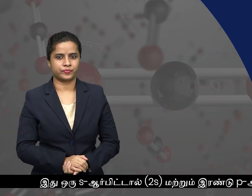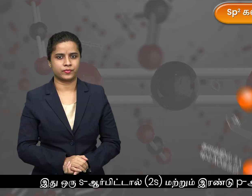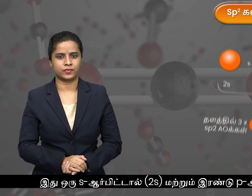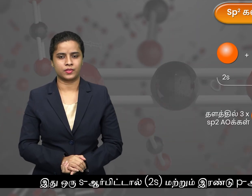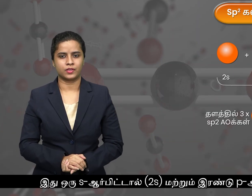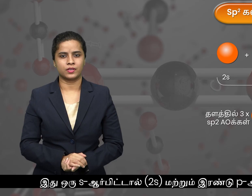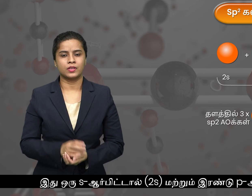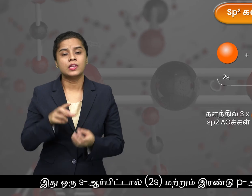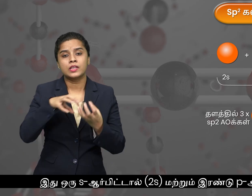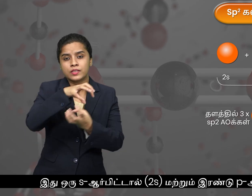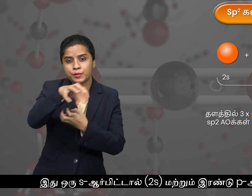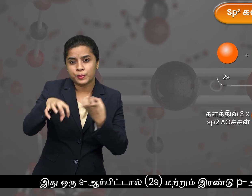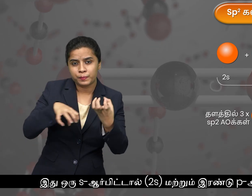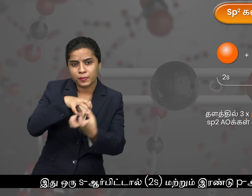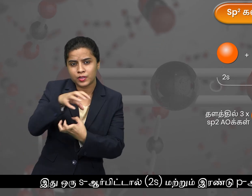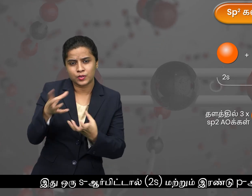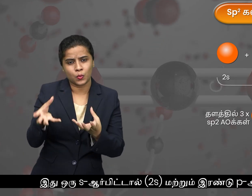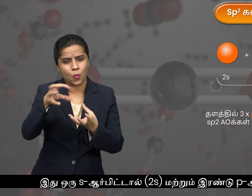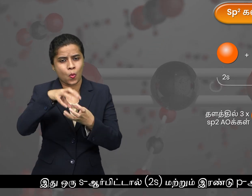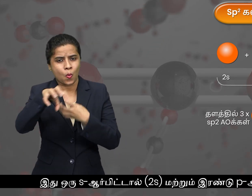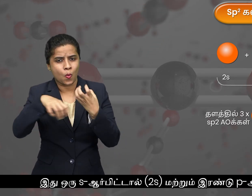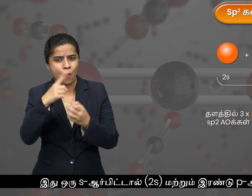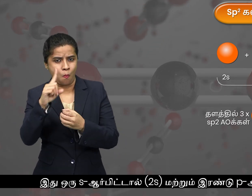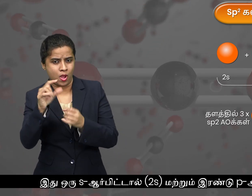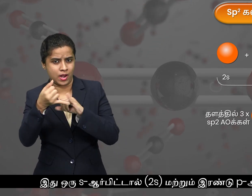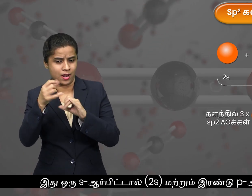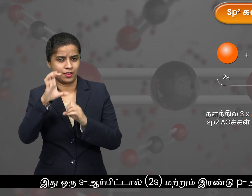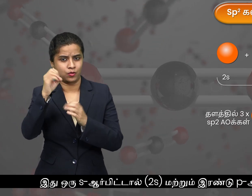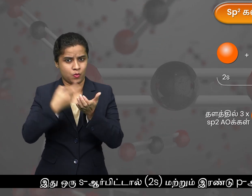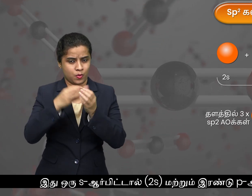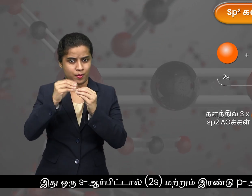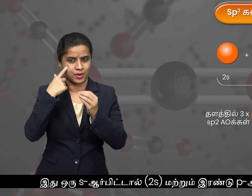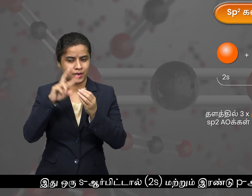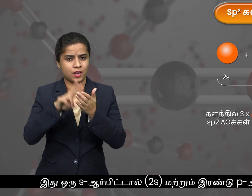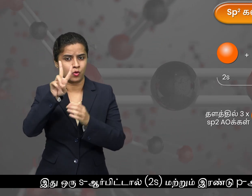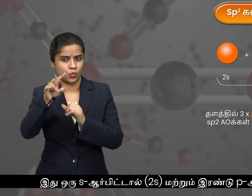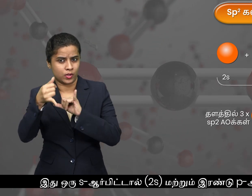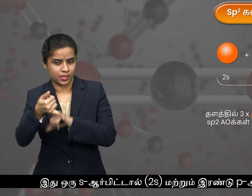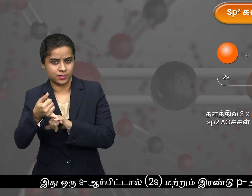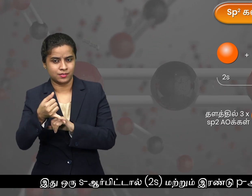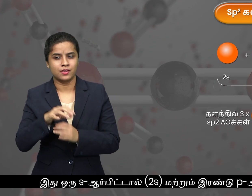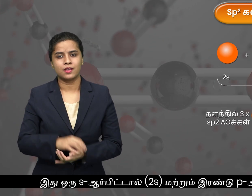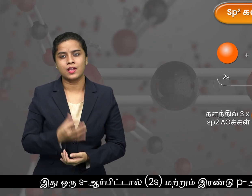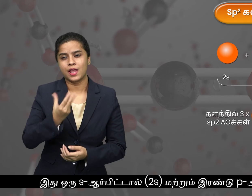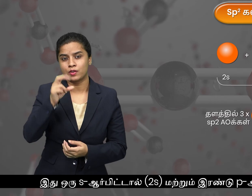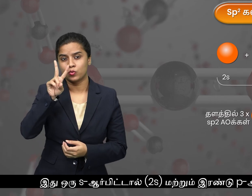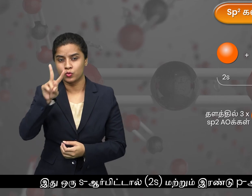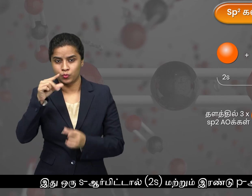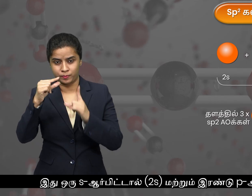இது ஒரு s ஆர்பிட்டால், அதாவது 2 s மற்றும் 2 p ஆர்பிட்டால்கள், அதாவது